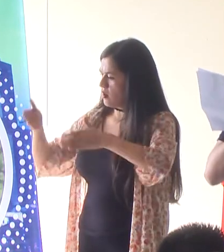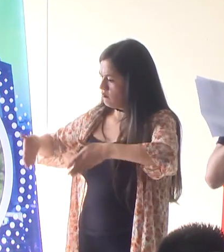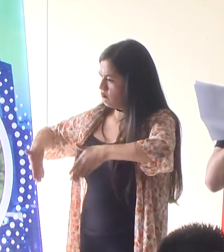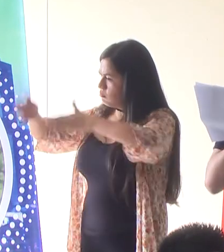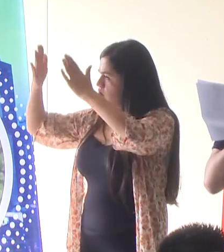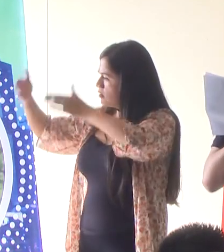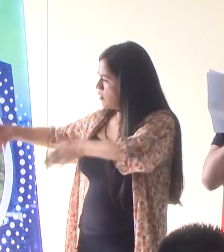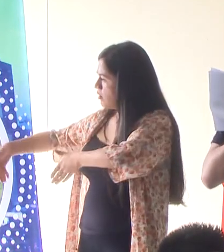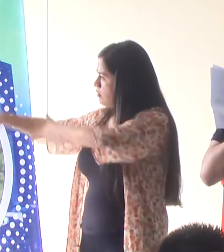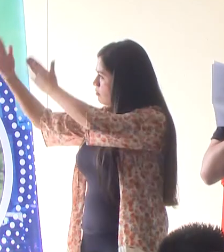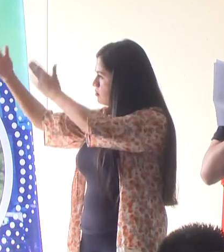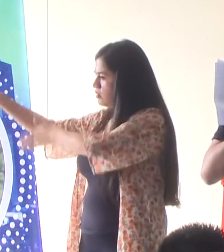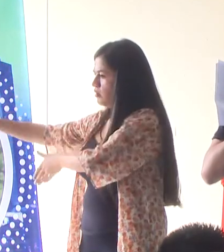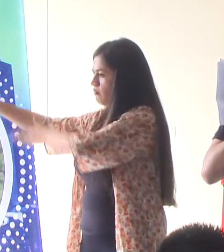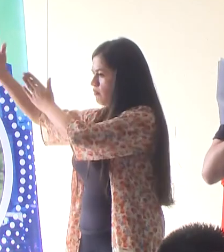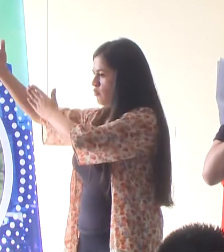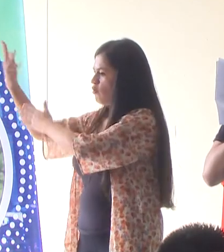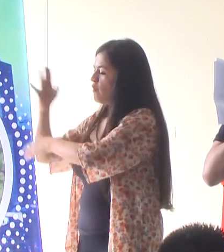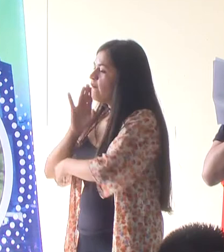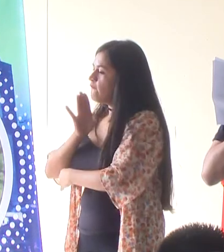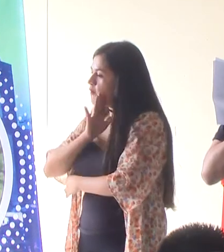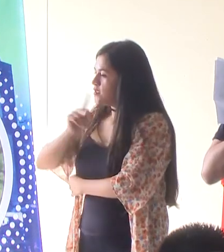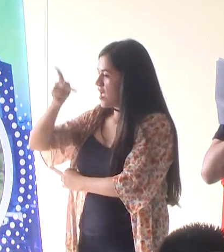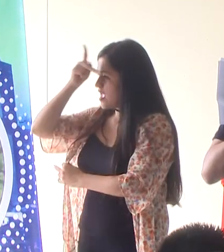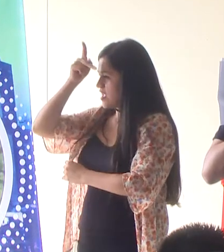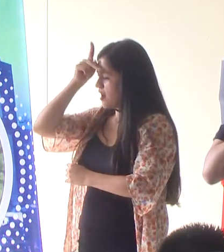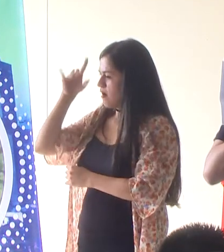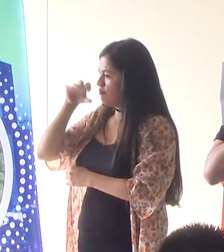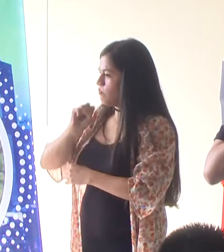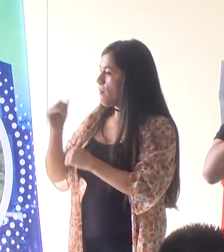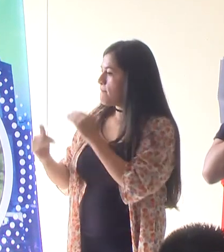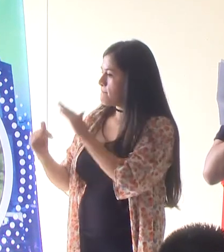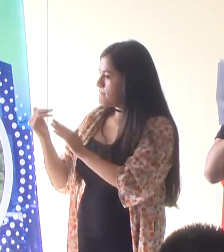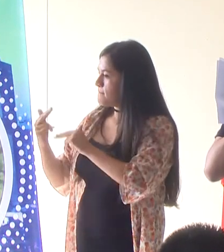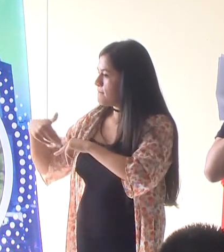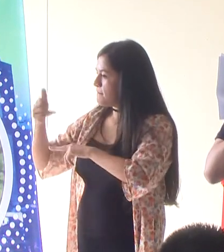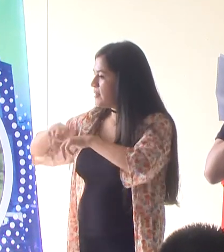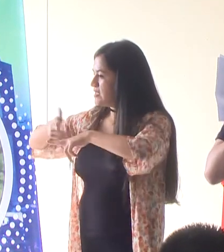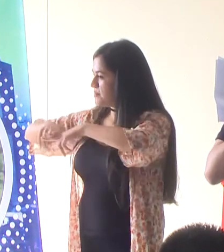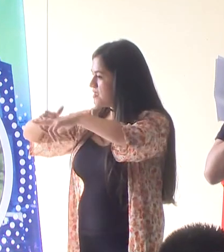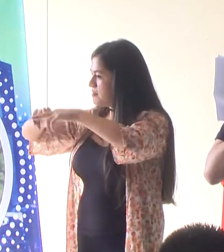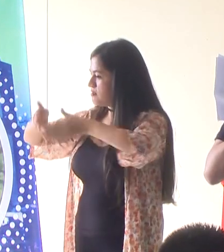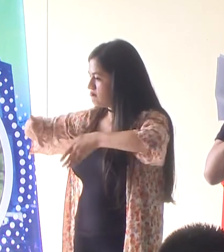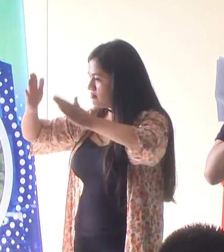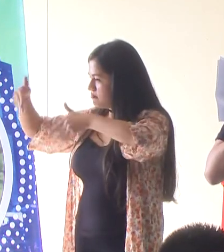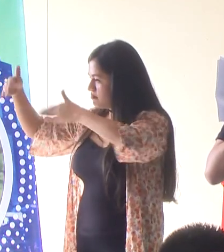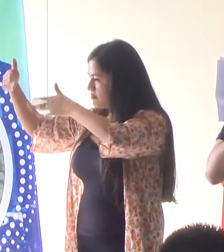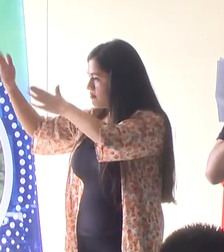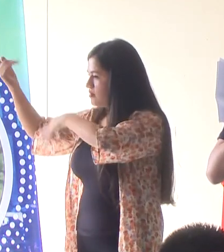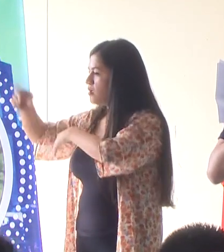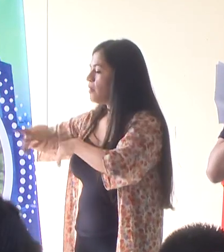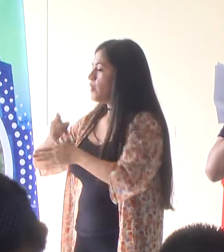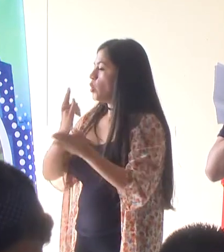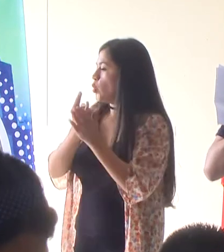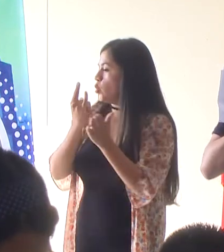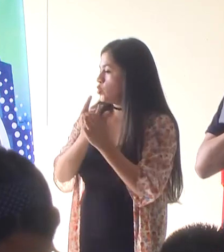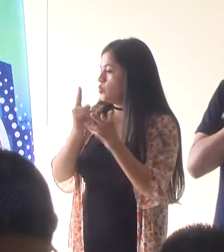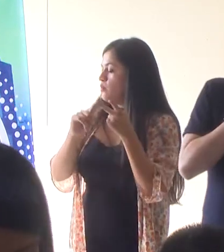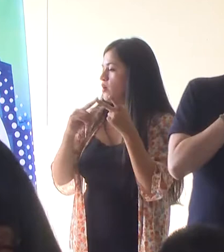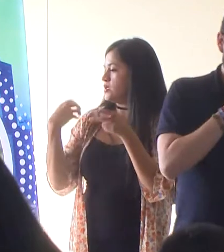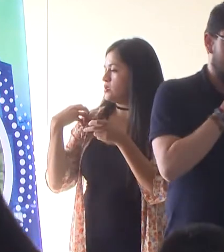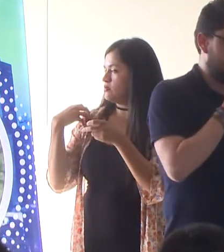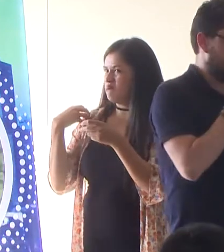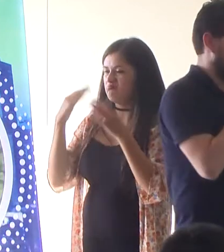como bosa y kennedy al tiempo que se denota el alto porcentaje de predios de una sola construcción en localidades como usme san